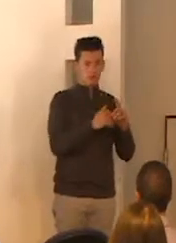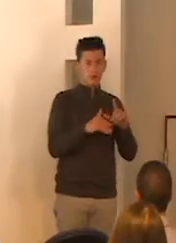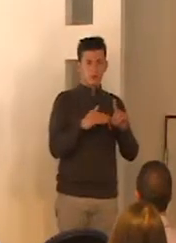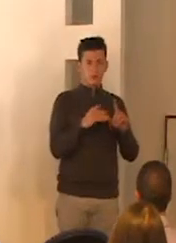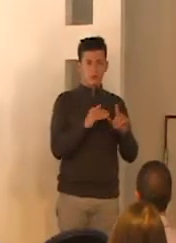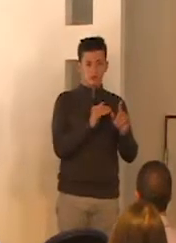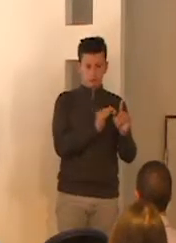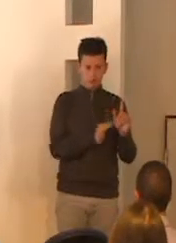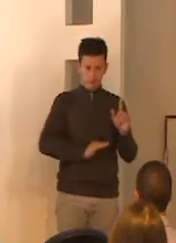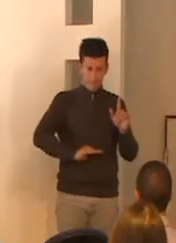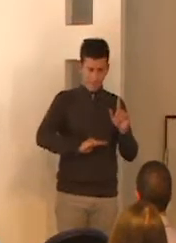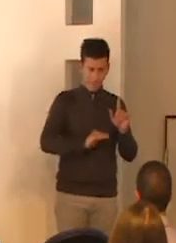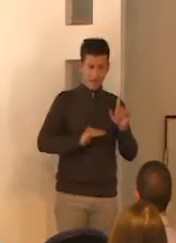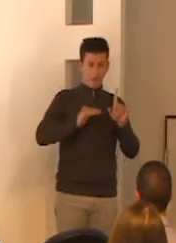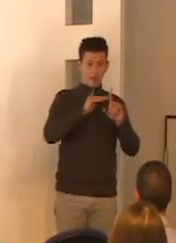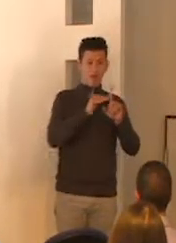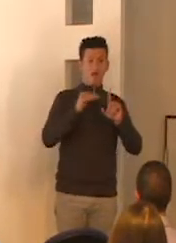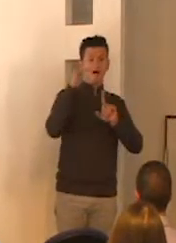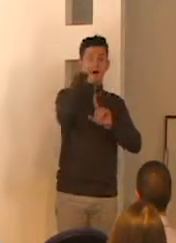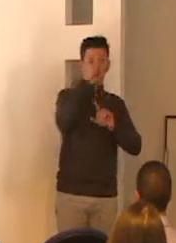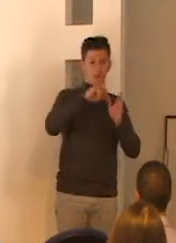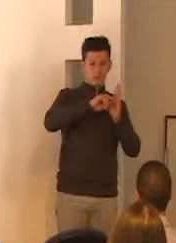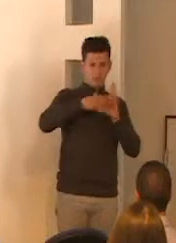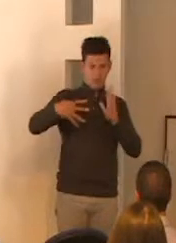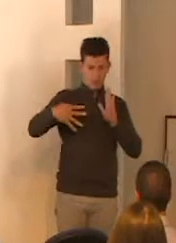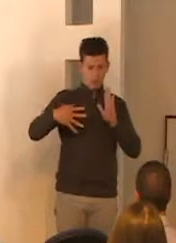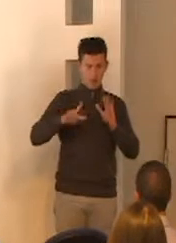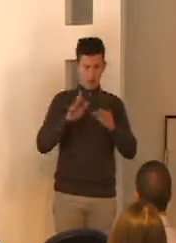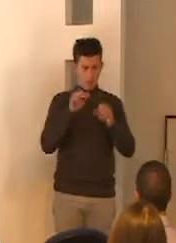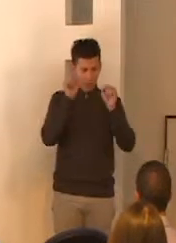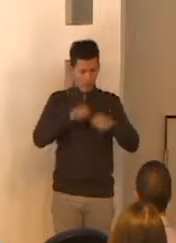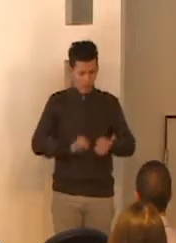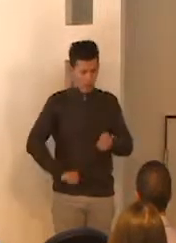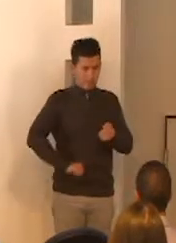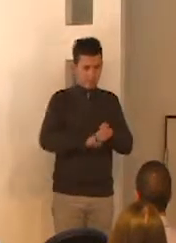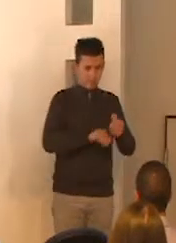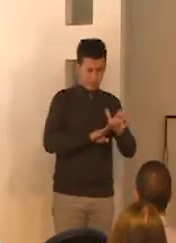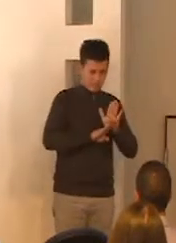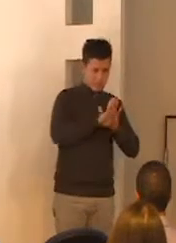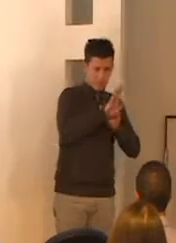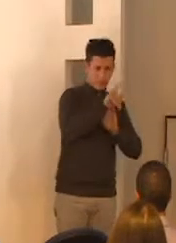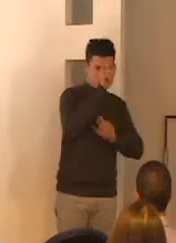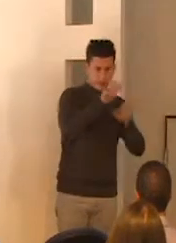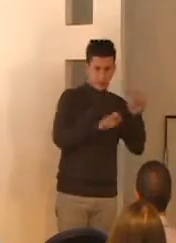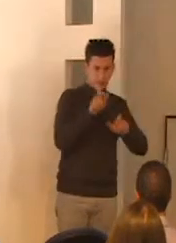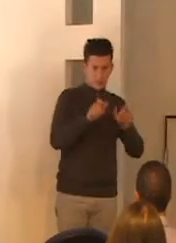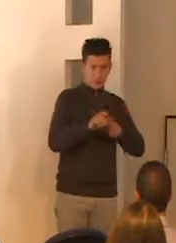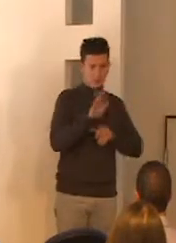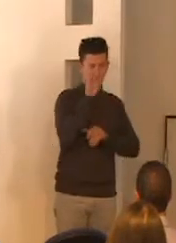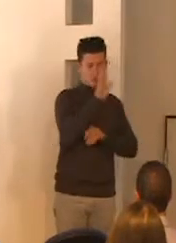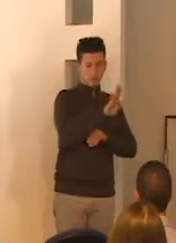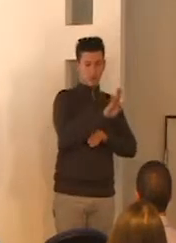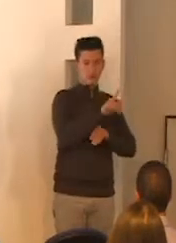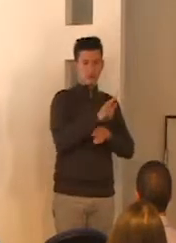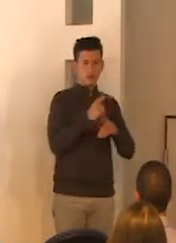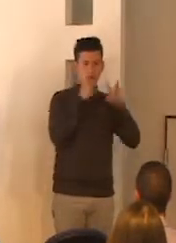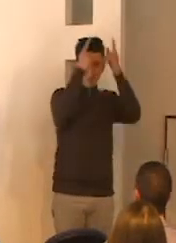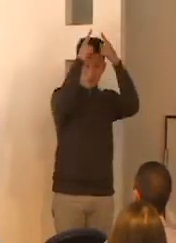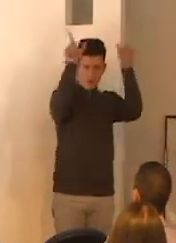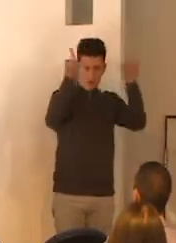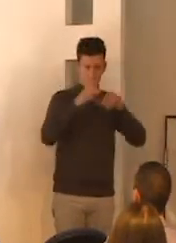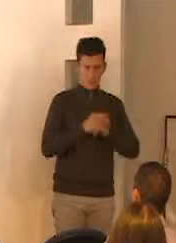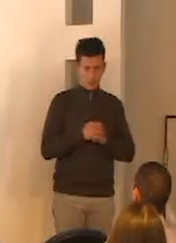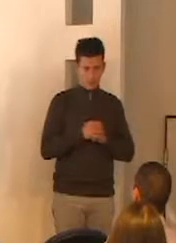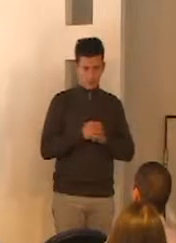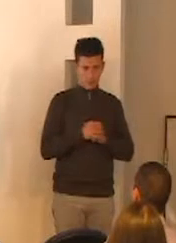baja tecnología para potencializar en las personas la facultad del lenguaje. Partimos del